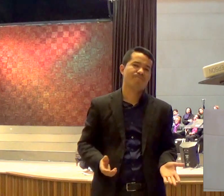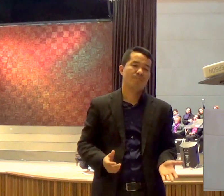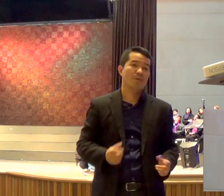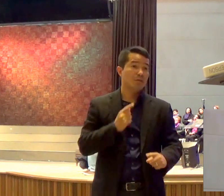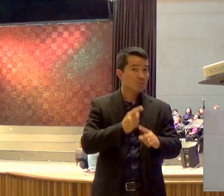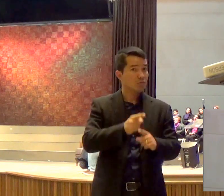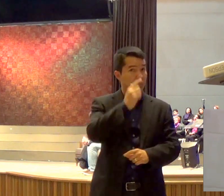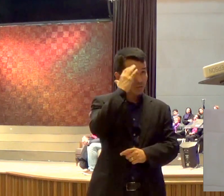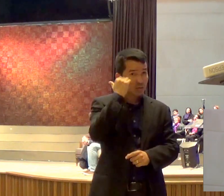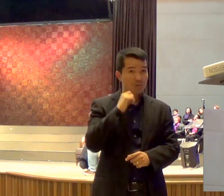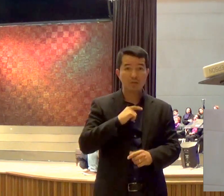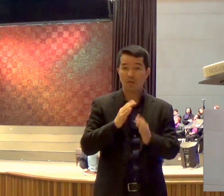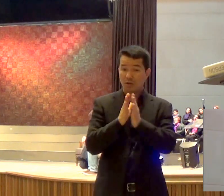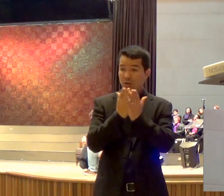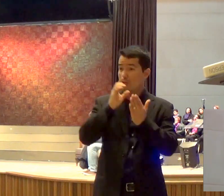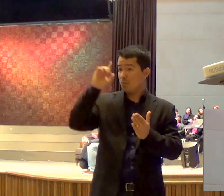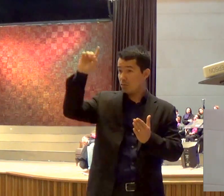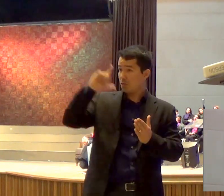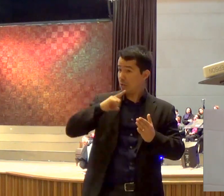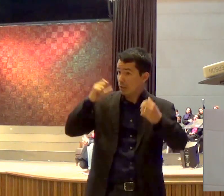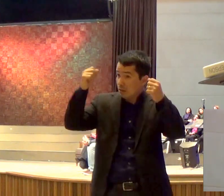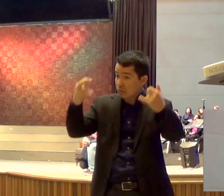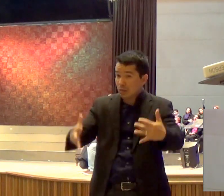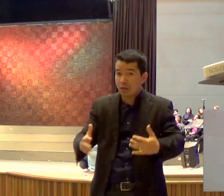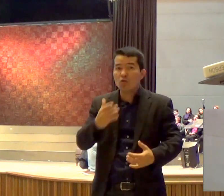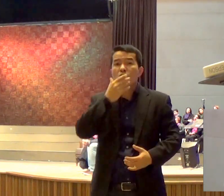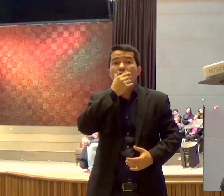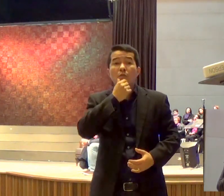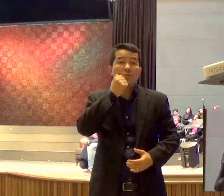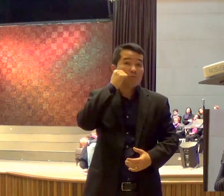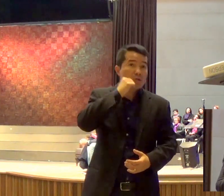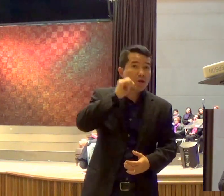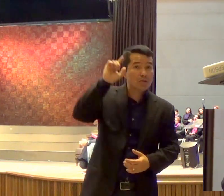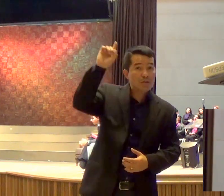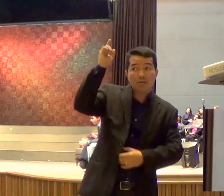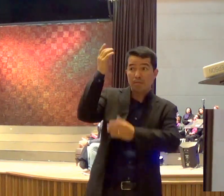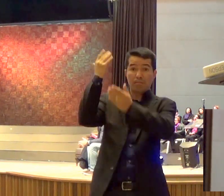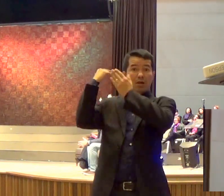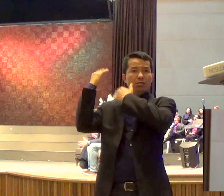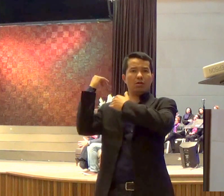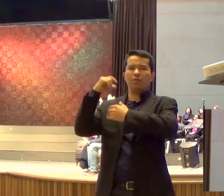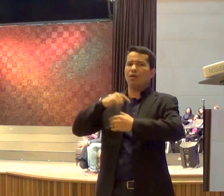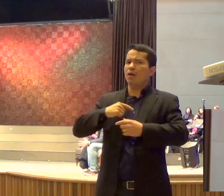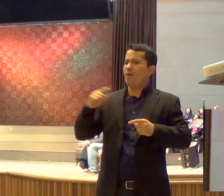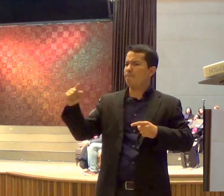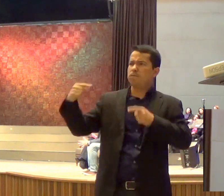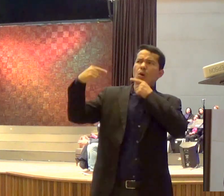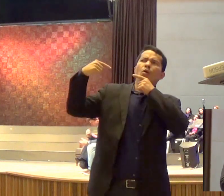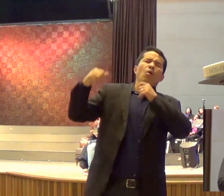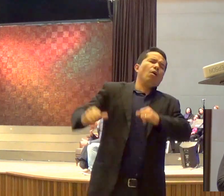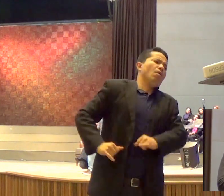a palavra de Deus ela é repleta de exemplos de homens e mulheres de Deus que enfrentaram Dores